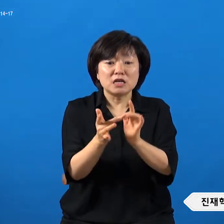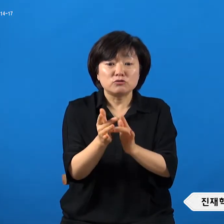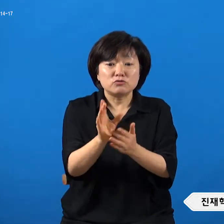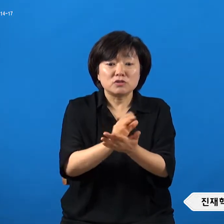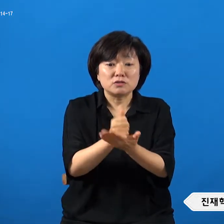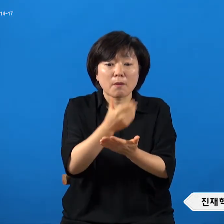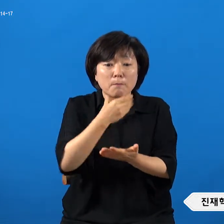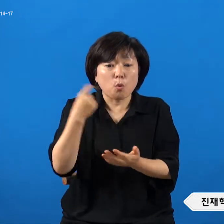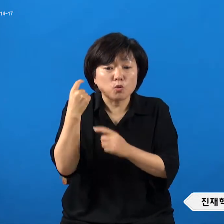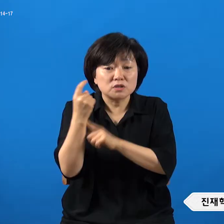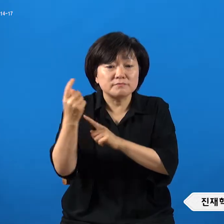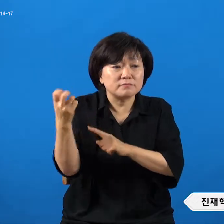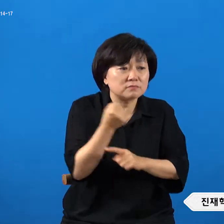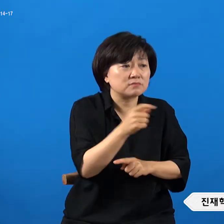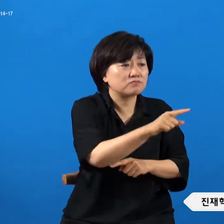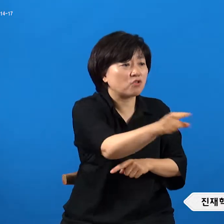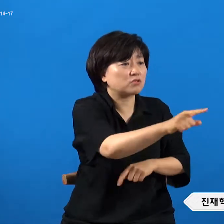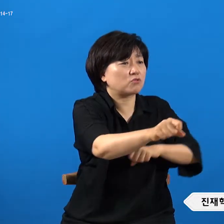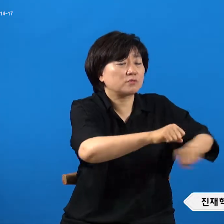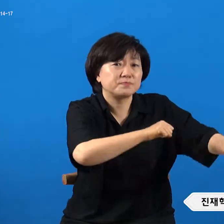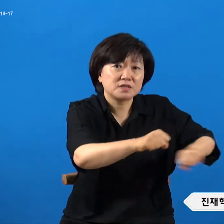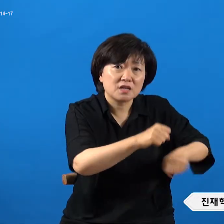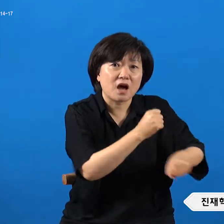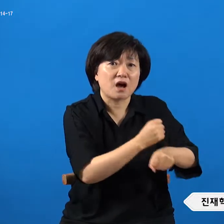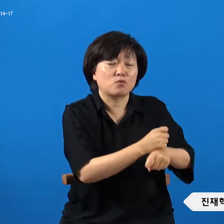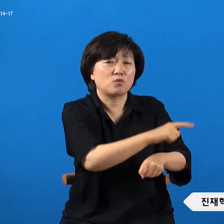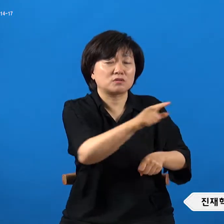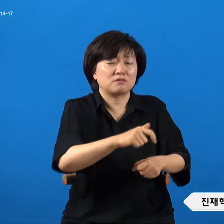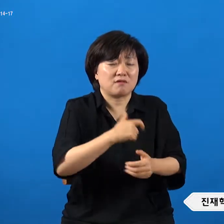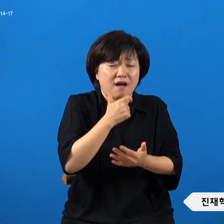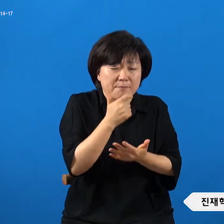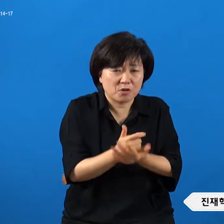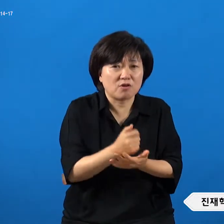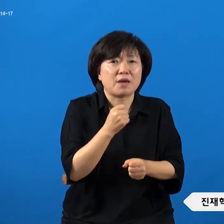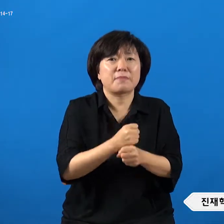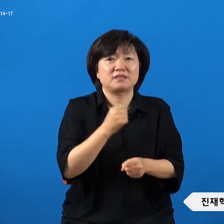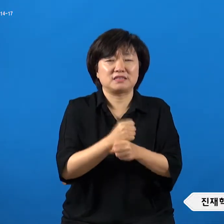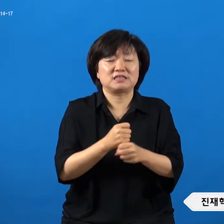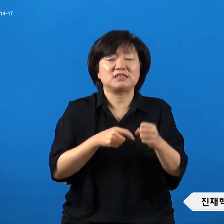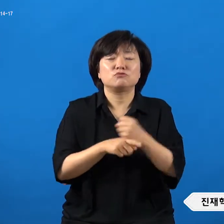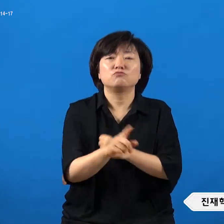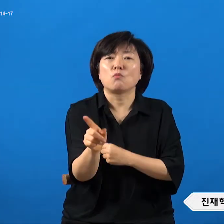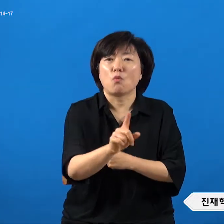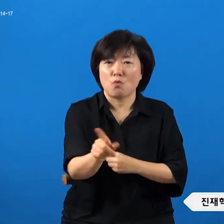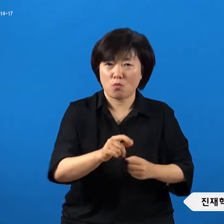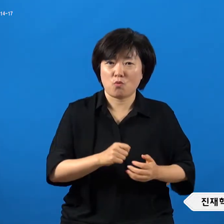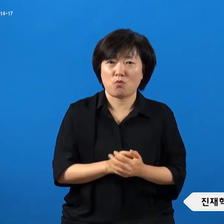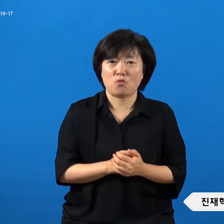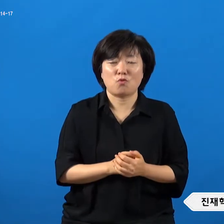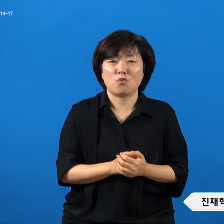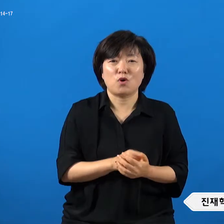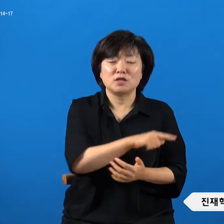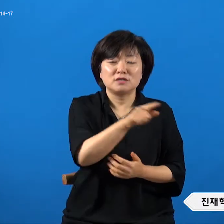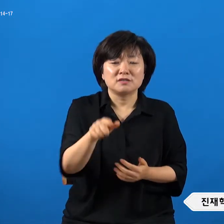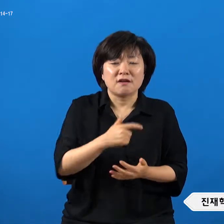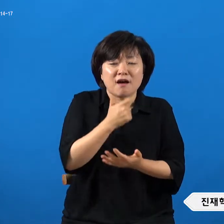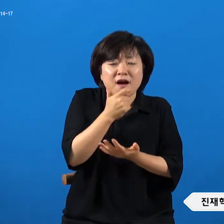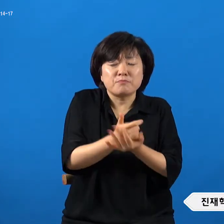무엇이 그들을 움직이게 했으며 무엇이 그들을 그렇게 감격스럽게 만들며 무엇이 그들을